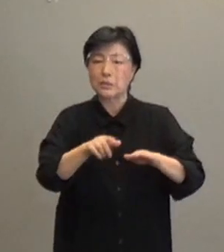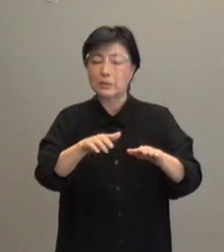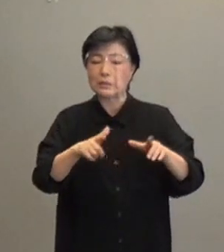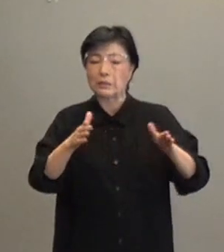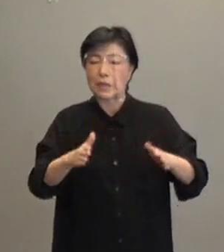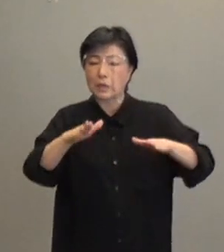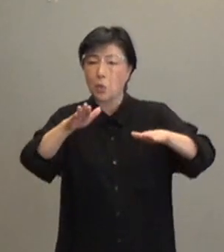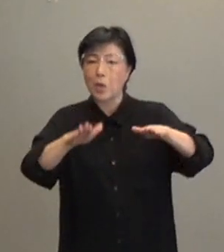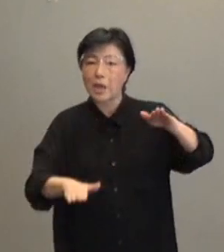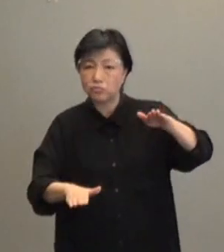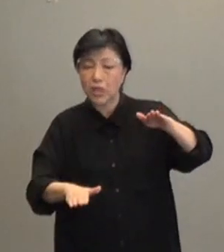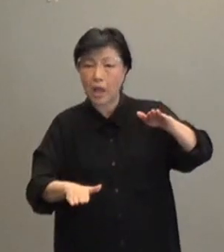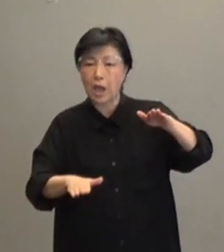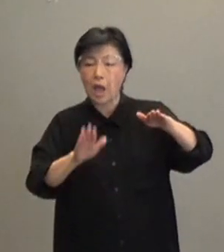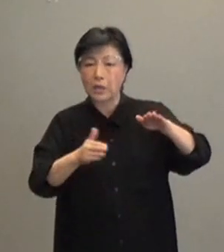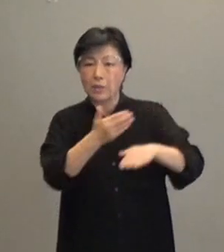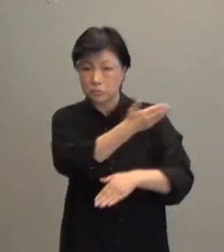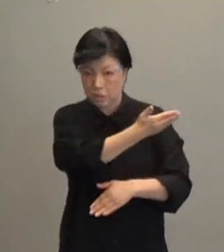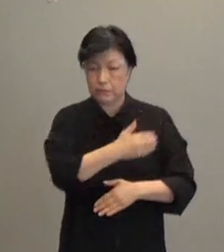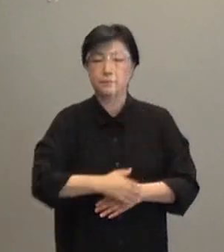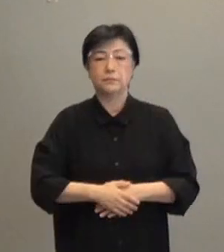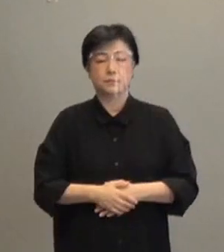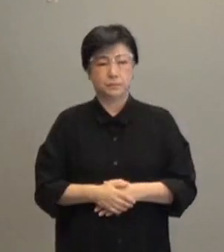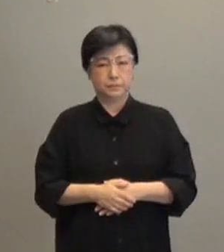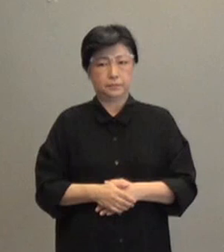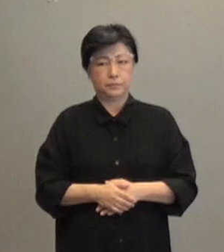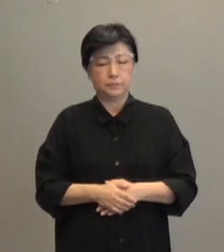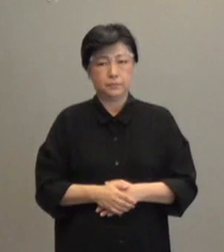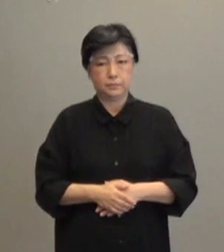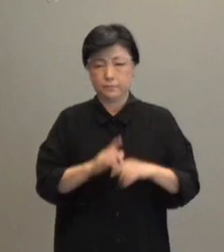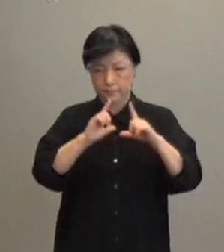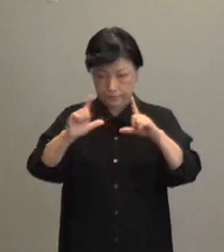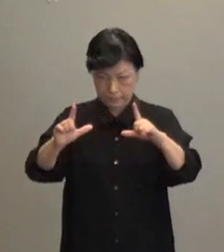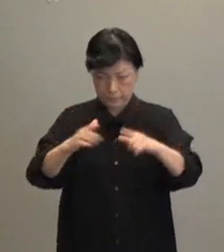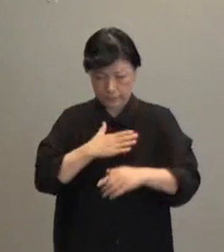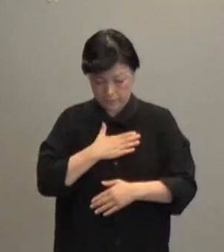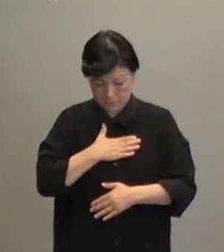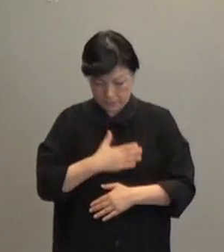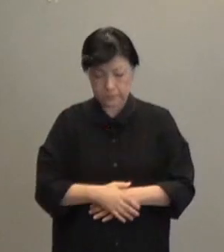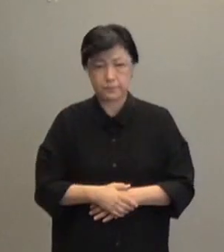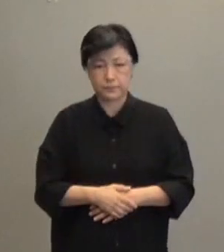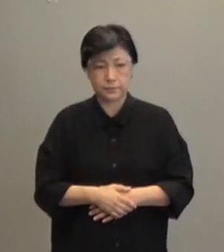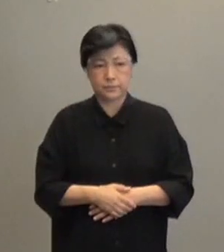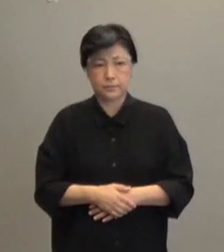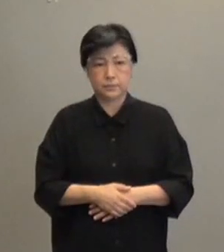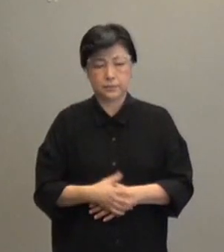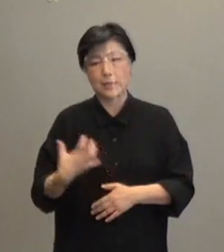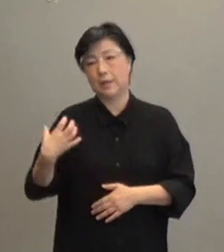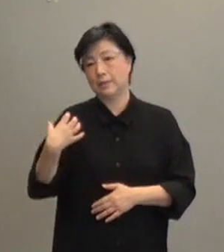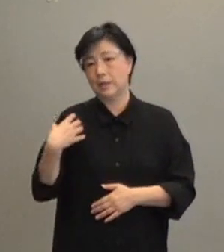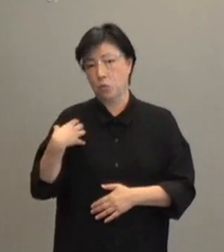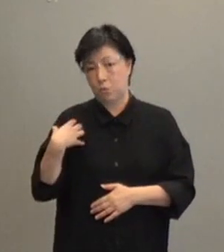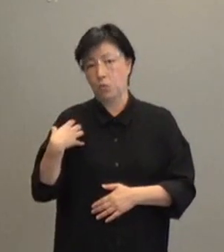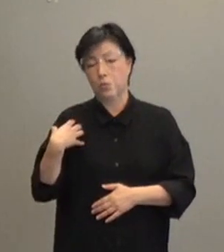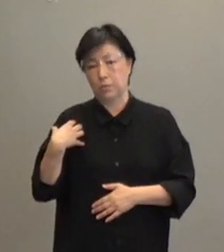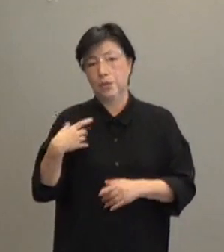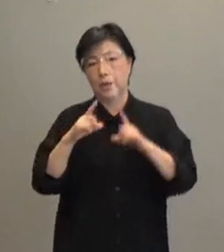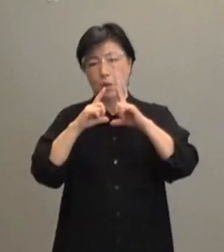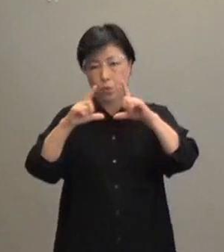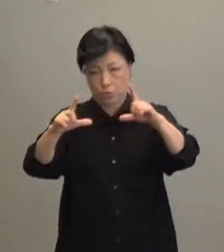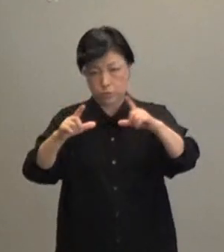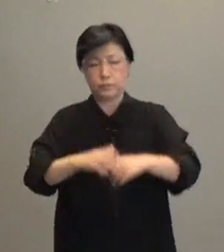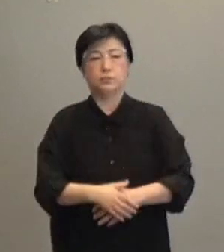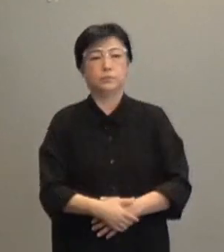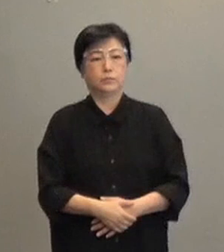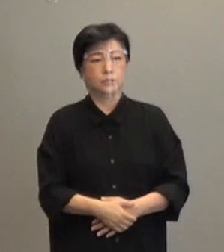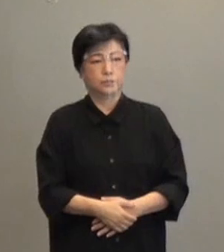のが出ているのかどうかというところのご認識をお願いします。 はい、わかりました。じゃあ所管の方からまずお願いします。